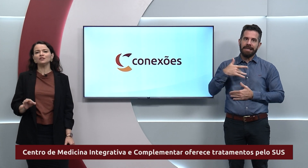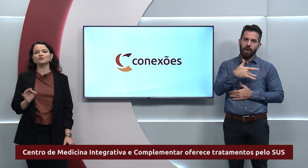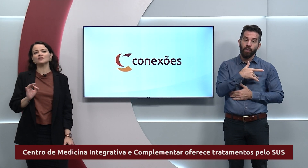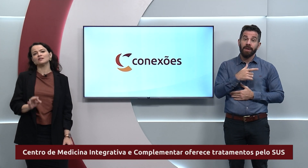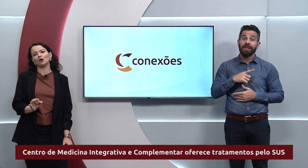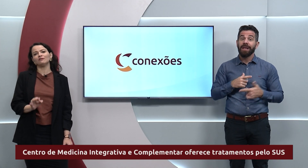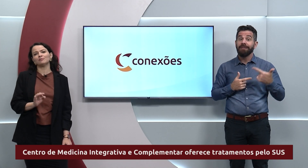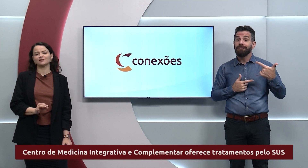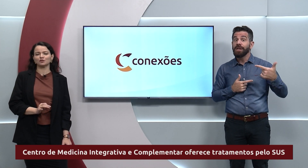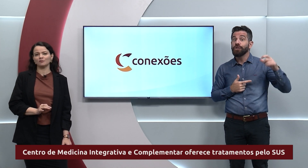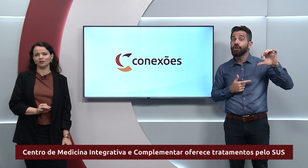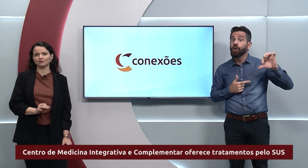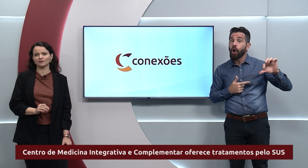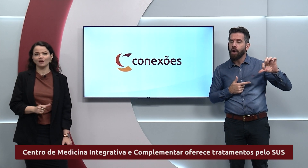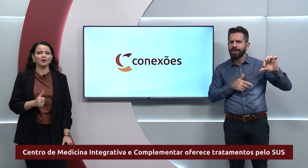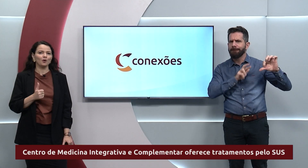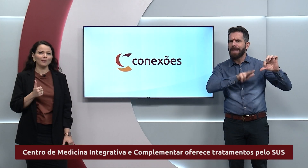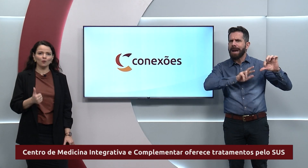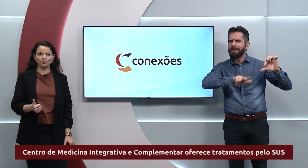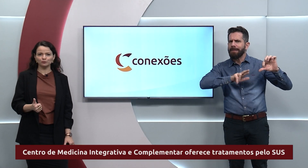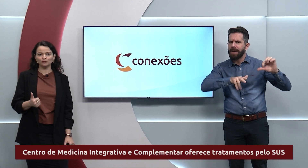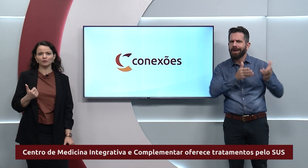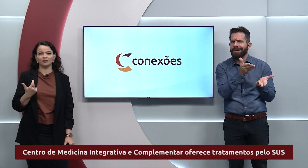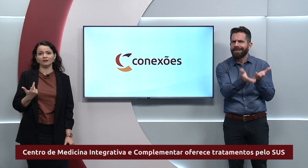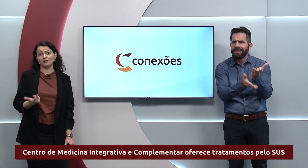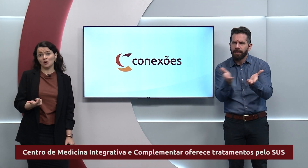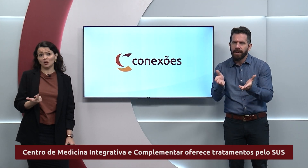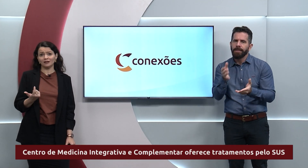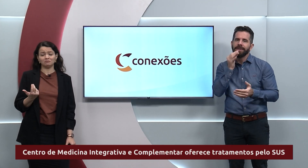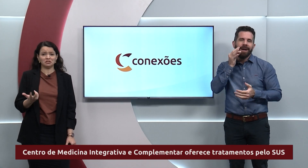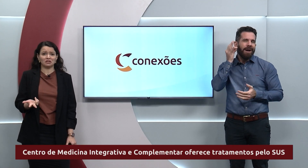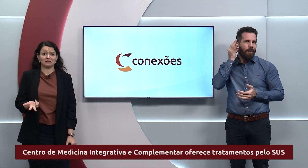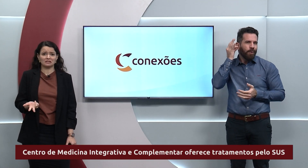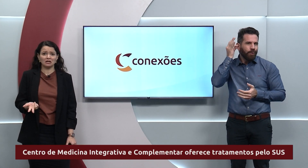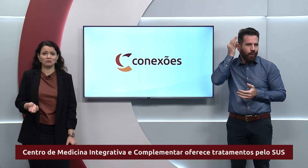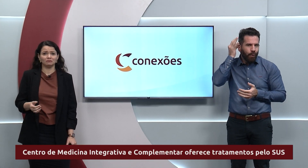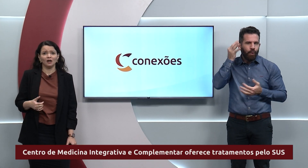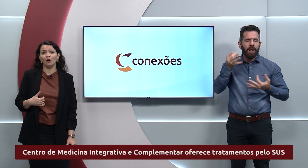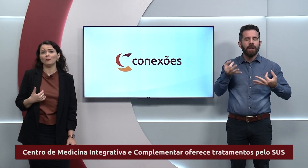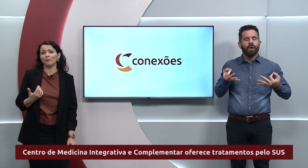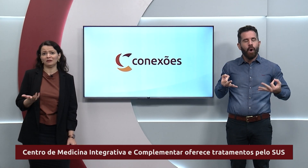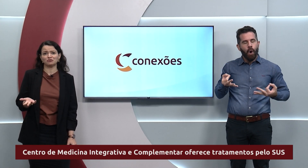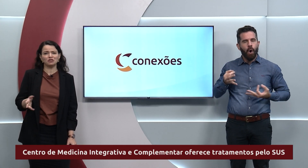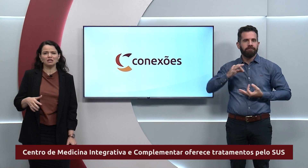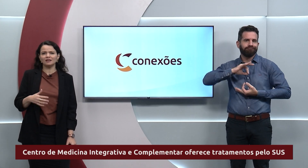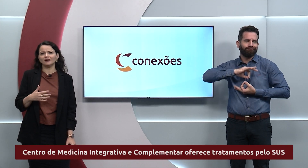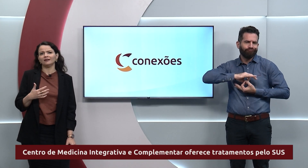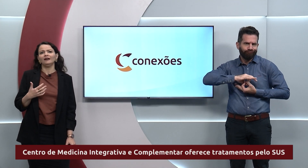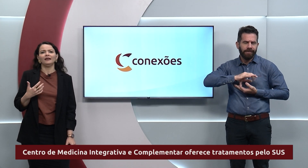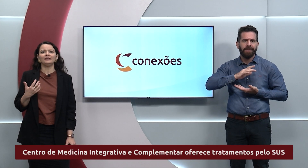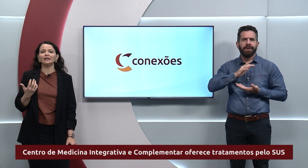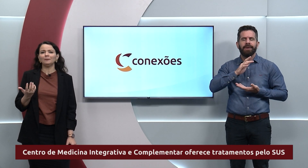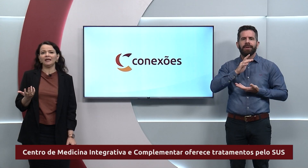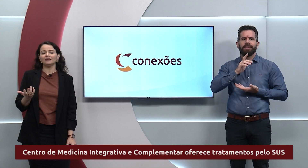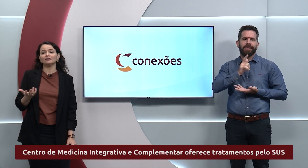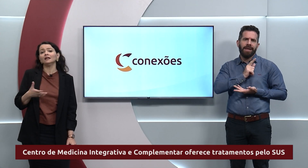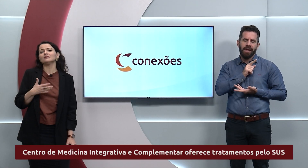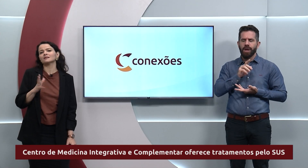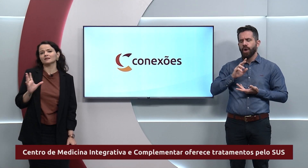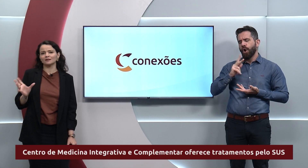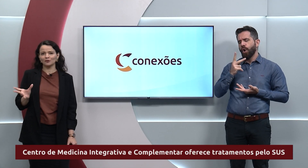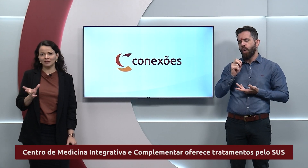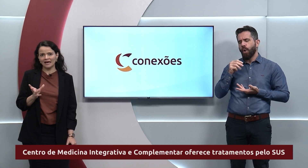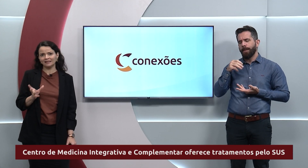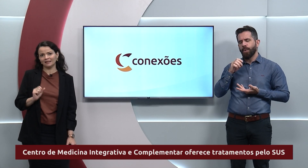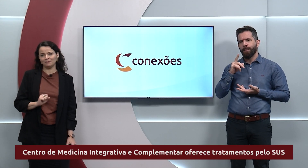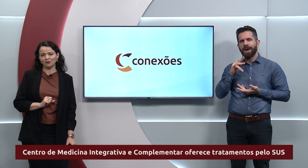de 29 procedimentos, como acupuntura, yoga, meditação, homeopatia e também